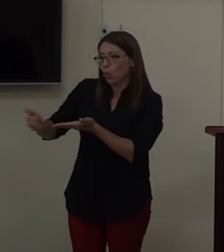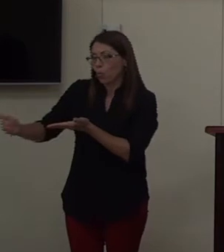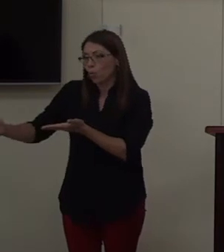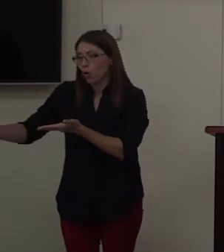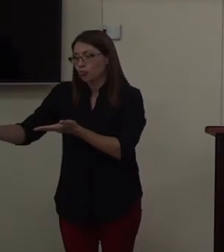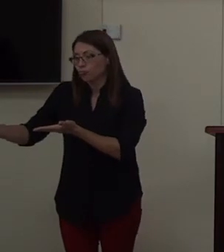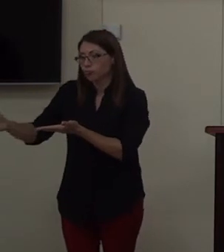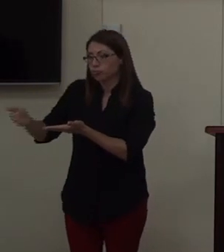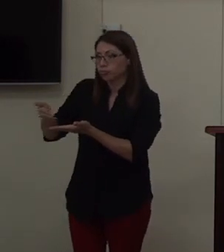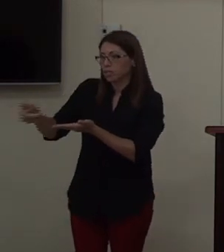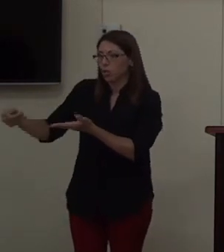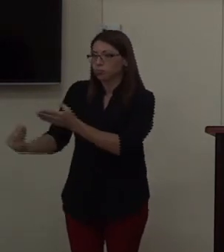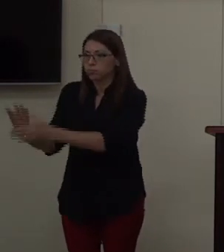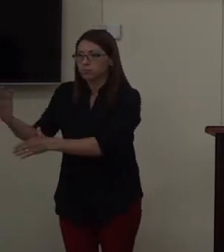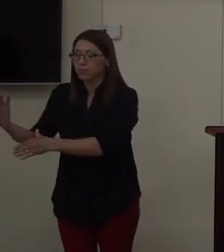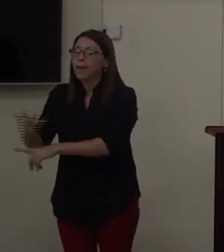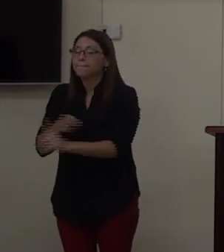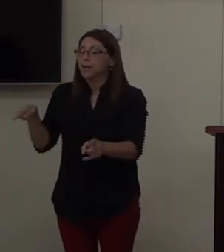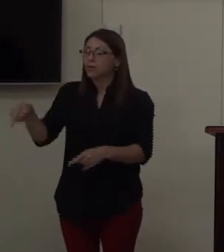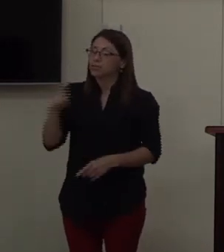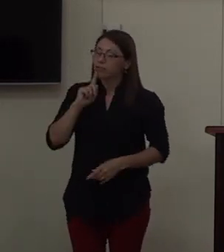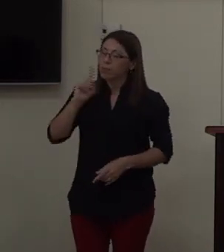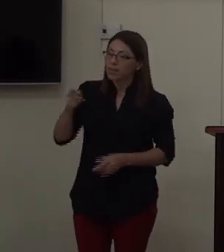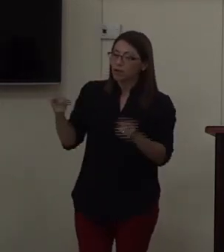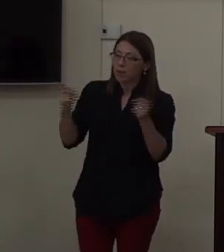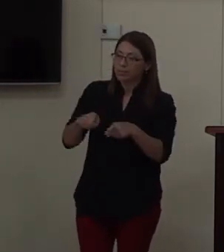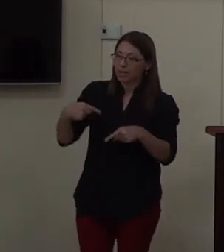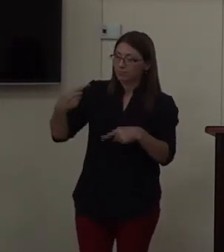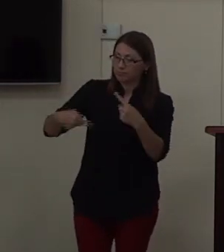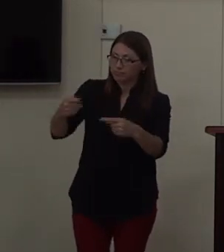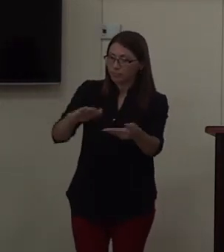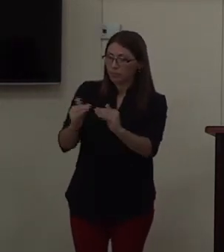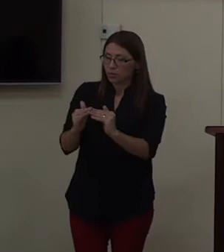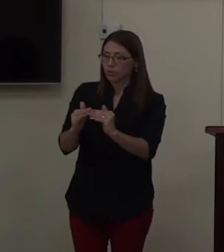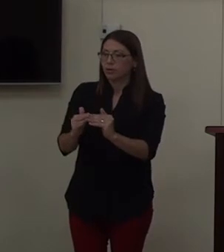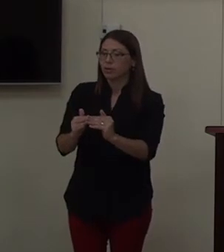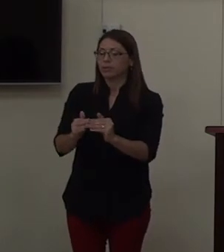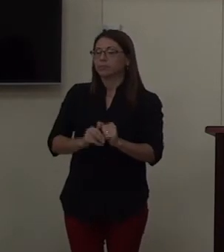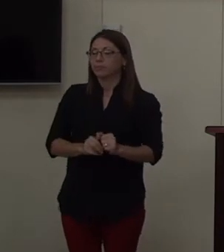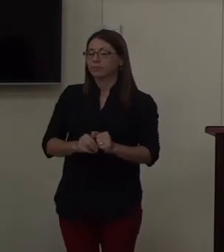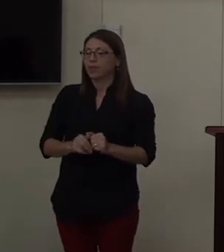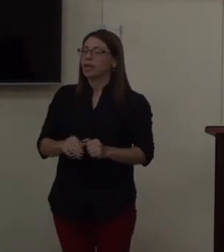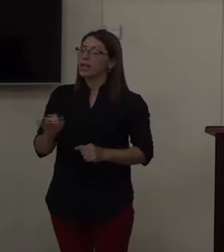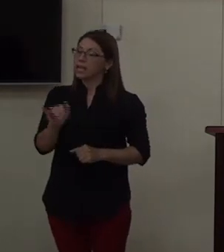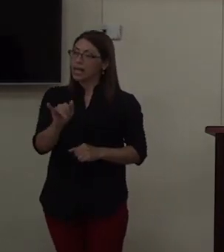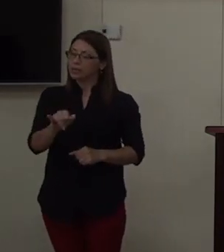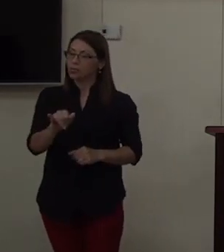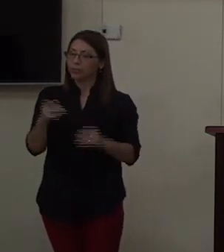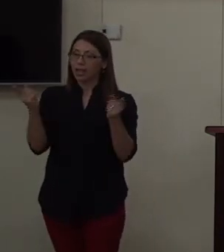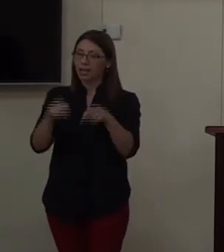¿verdad?, de tratamiento. Pero eso es realmente lo que va a pasar en las comunidades, por ejemplo. Y eso, en el